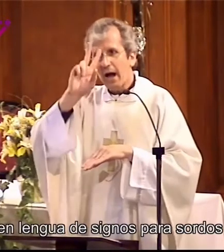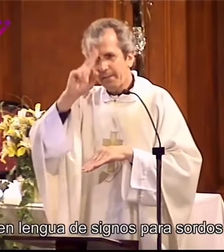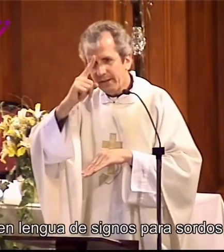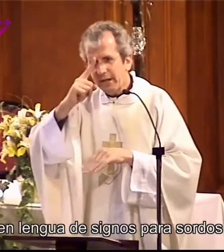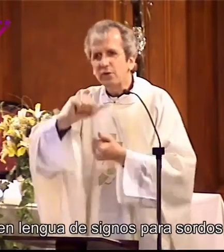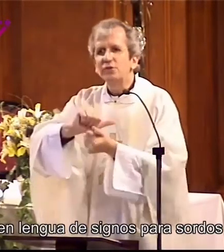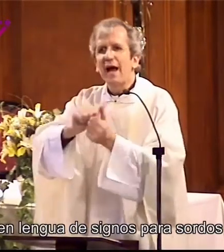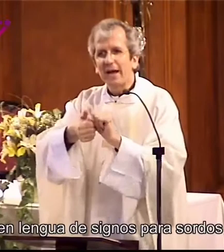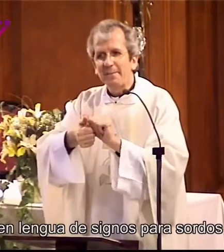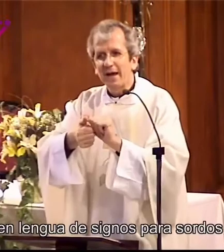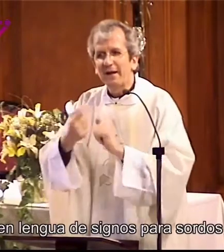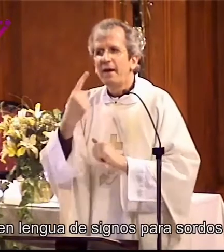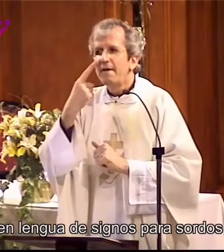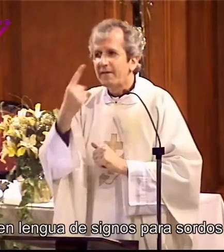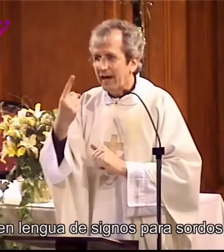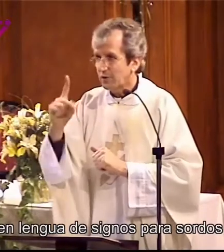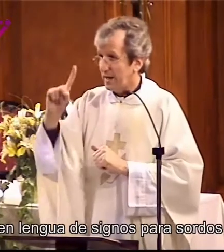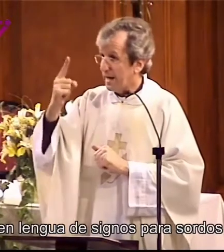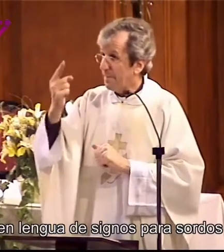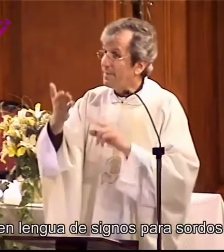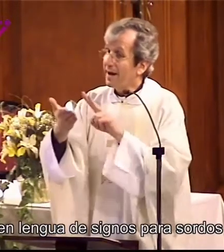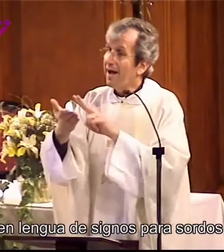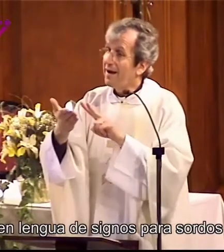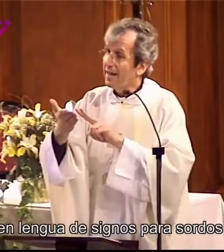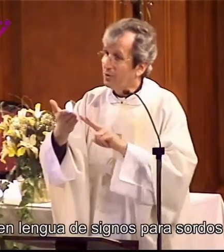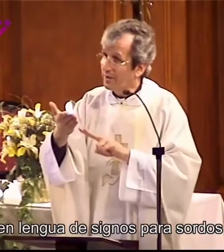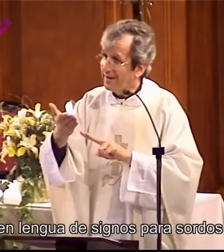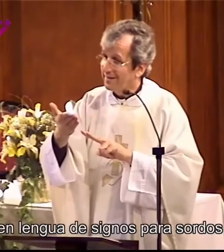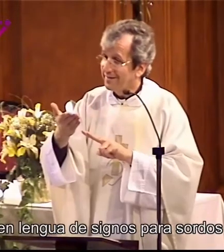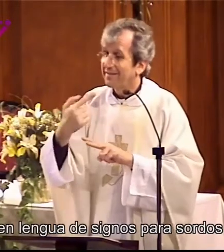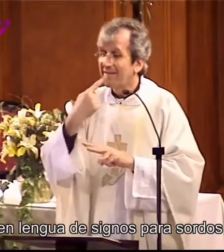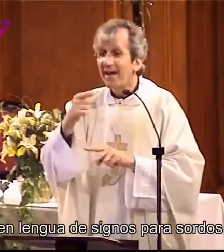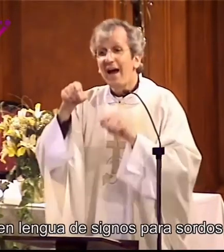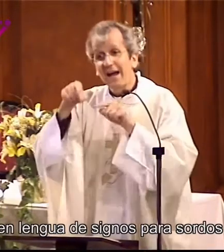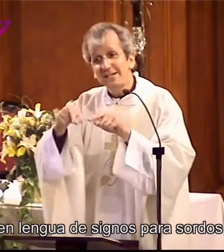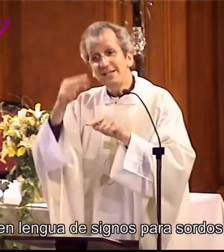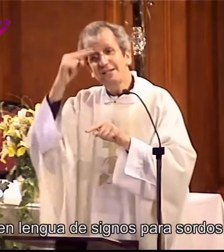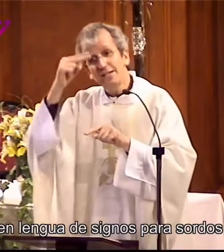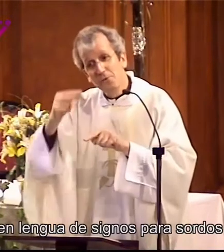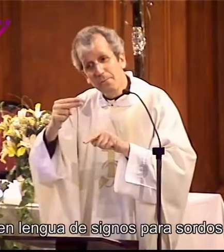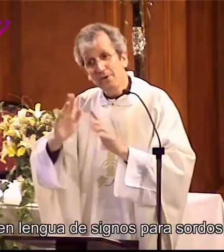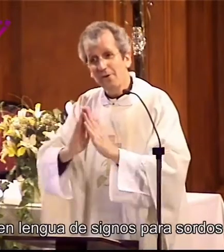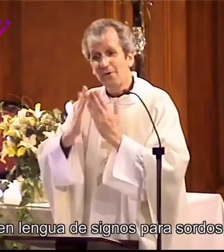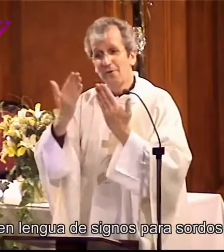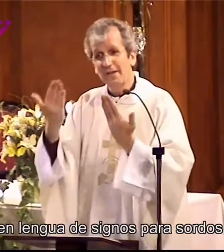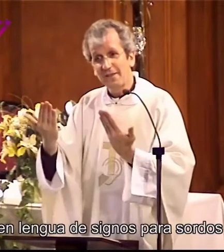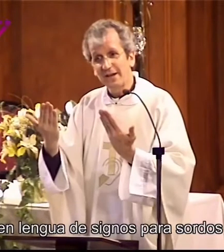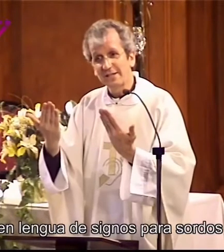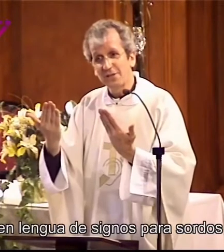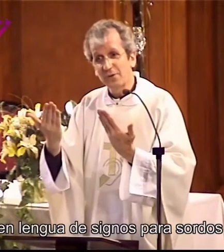arrepentirnos, a cambiar. Fijaros la primera lectura. Dice, así se cumplió lo que decían las Escrituras.